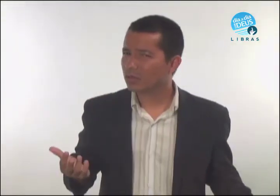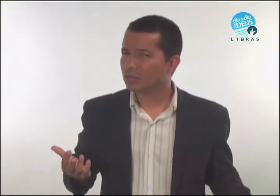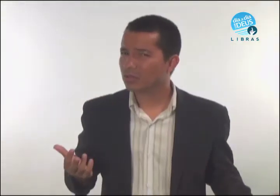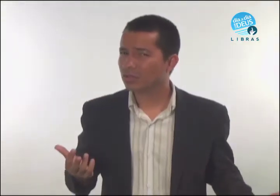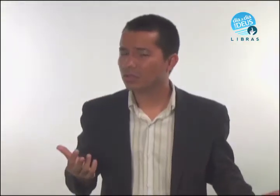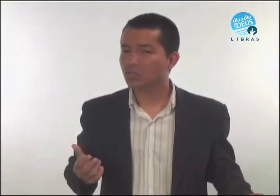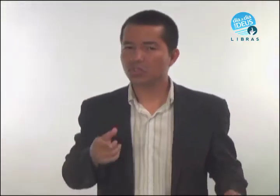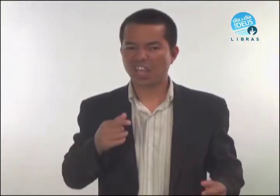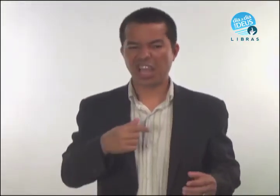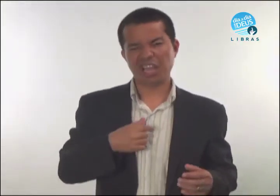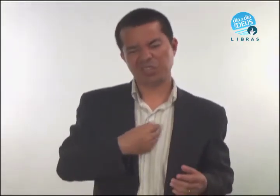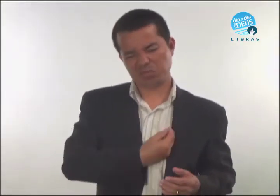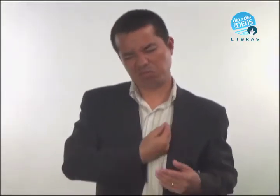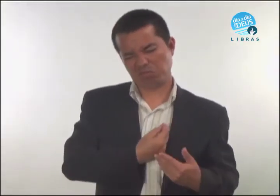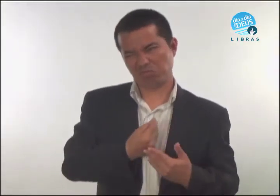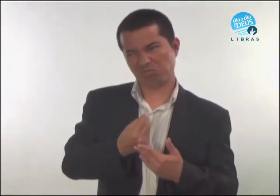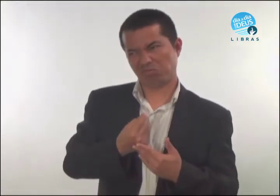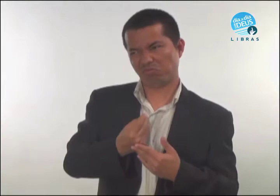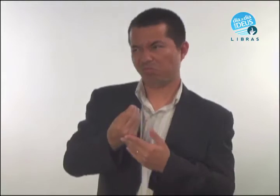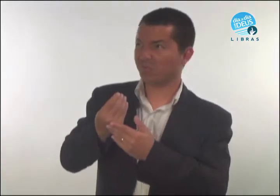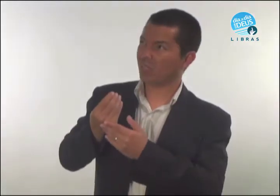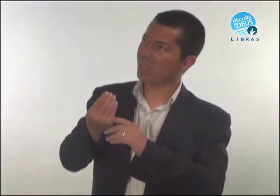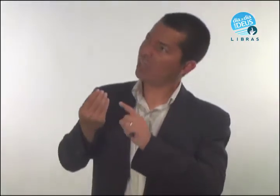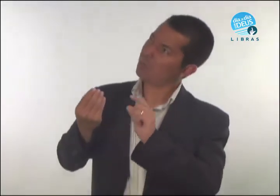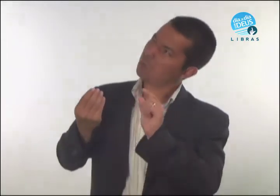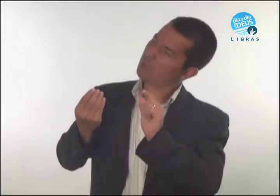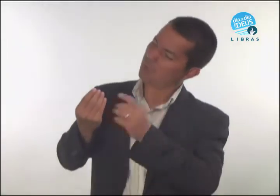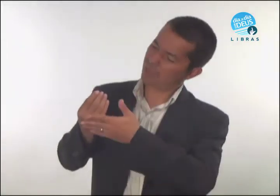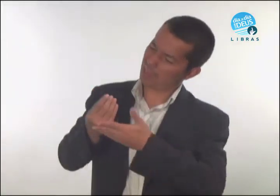Eu já entreguei mais ou menos a minha vida ao Senhor. Ou entregou ou não entregou.